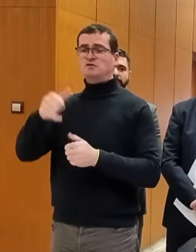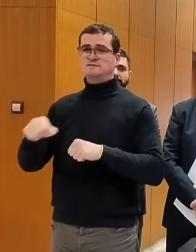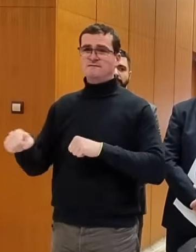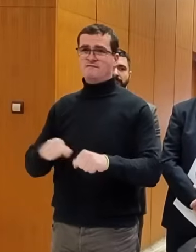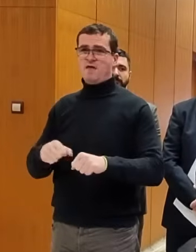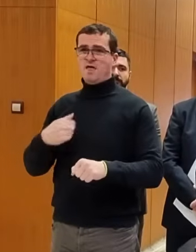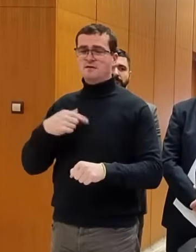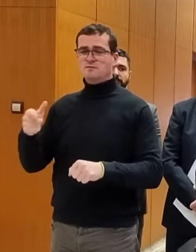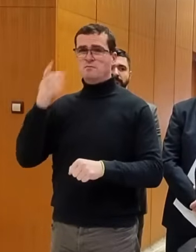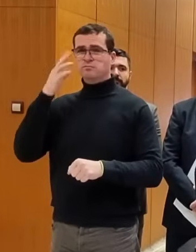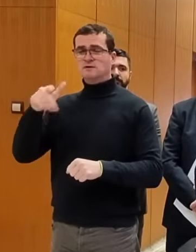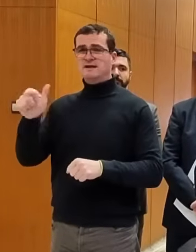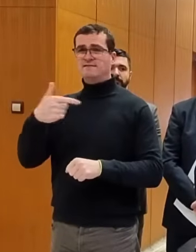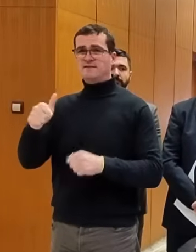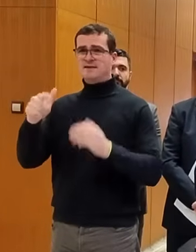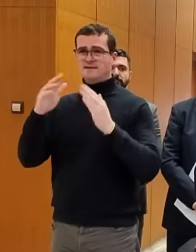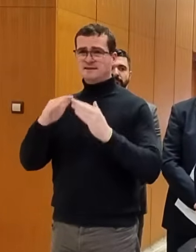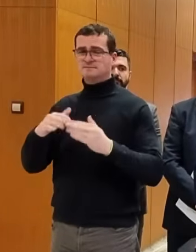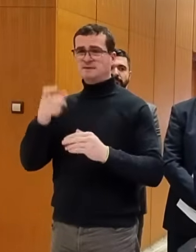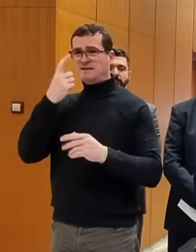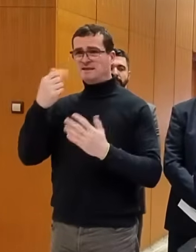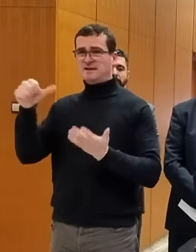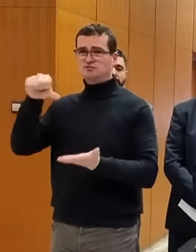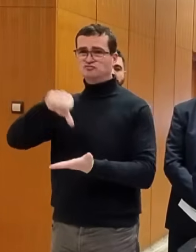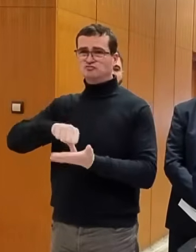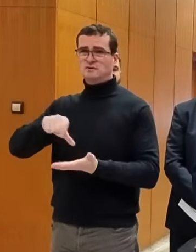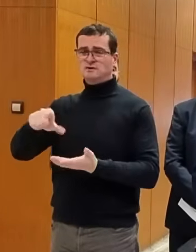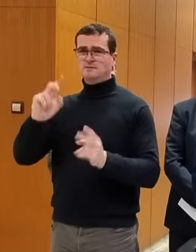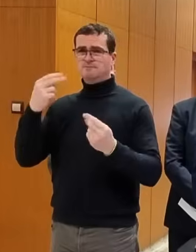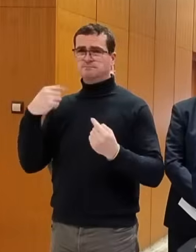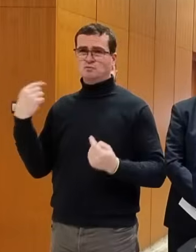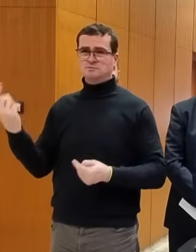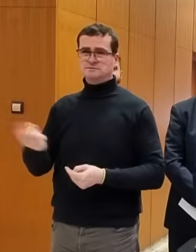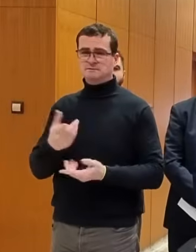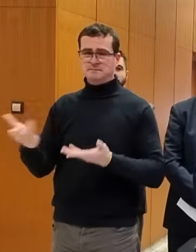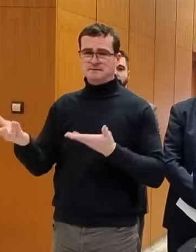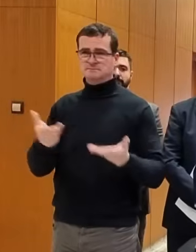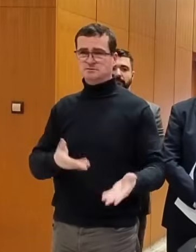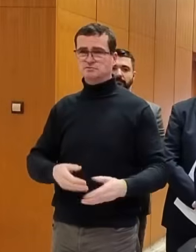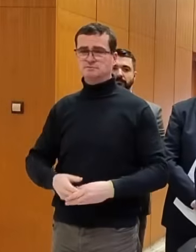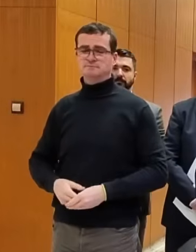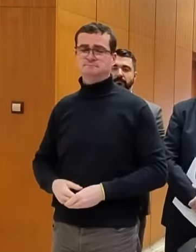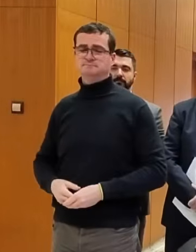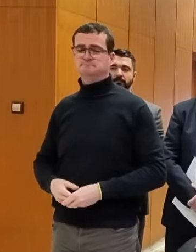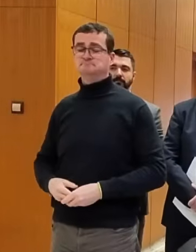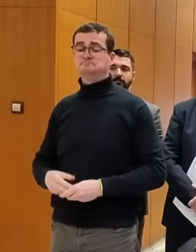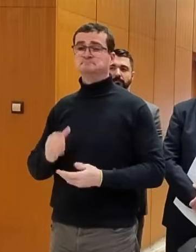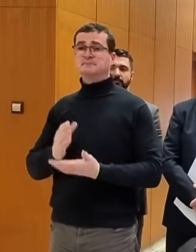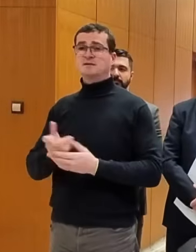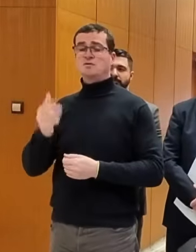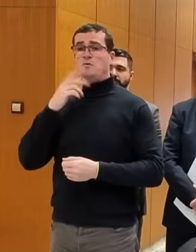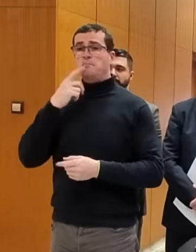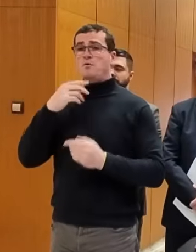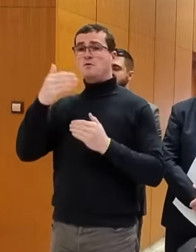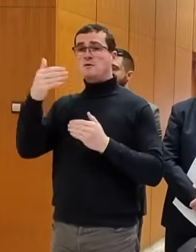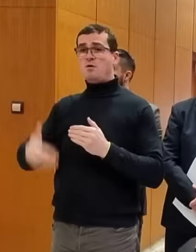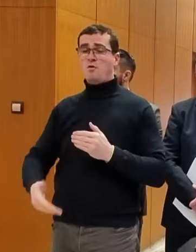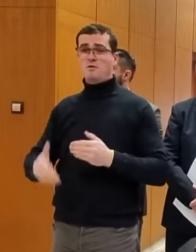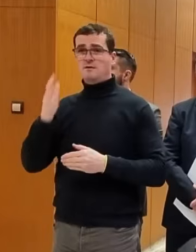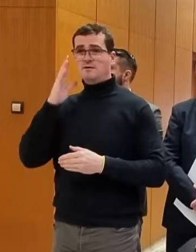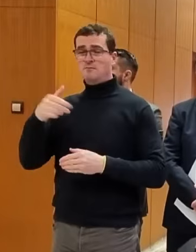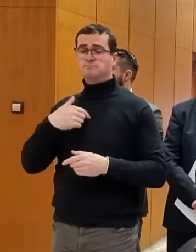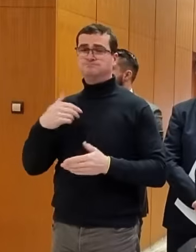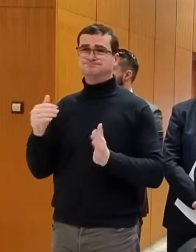vlády, ktorá bude 12. decembra v Trenčíne, kde vás samozrejme všetkých pozývame. Ak to nebude do pondelka pripravené,